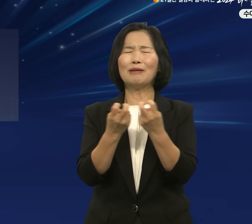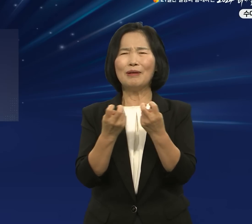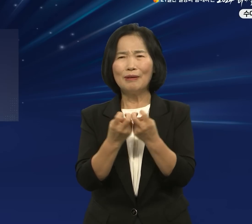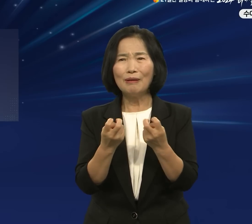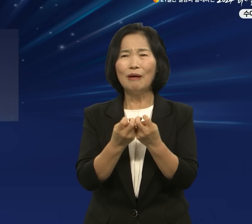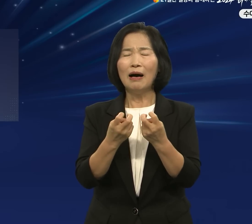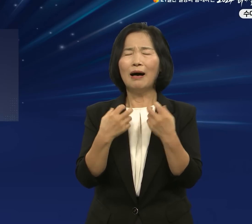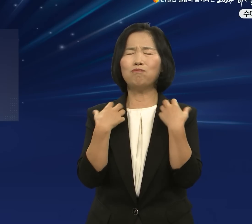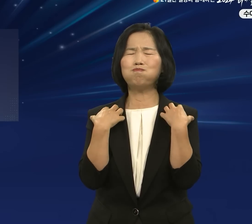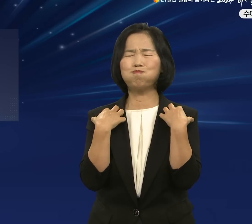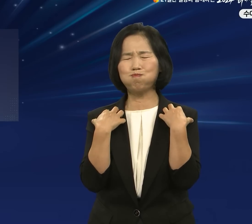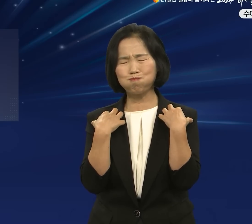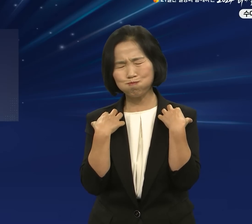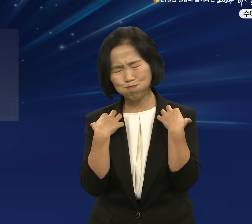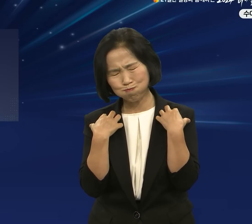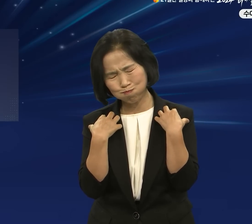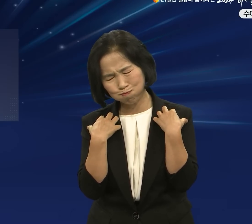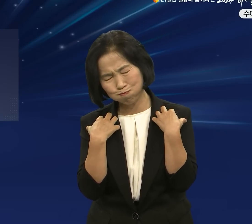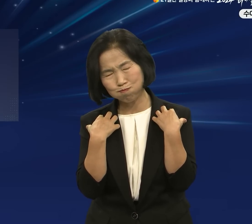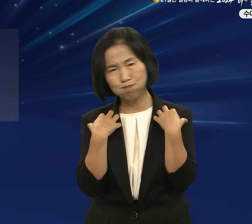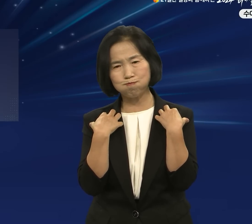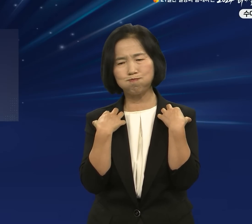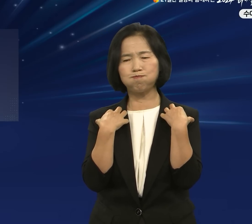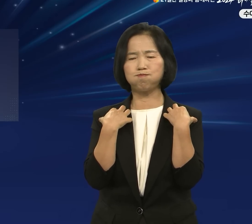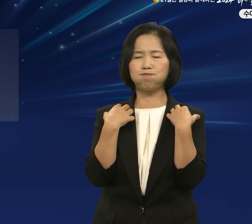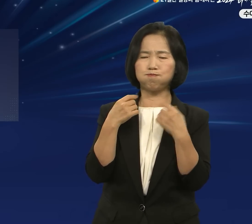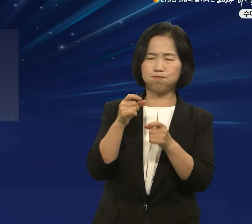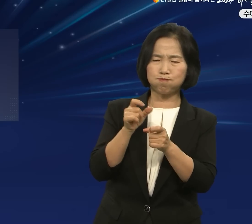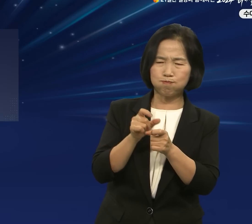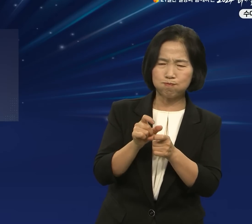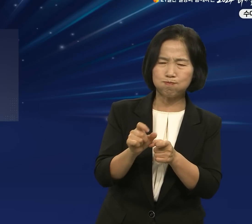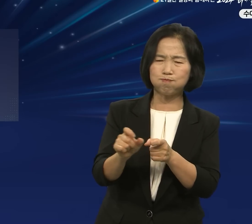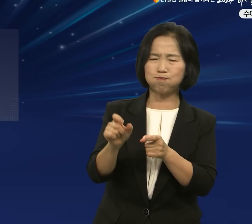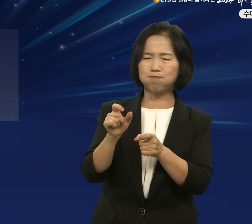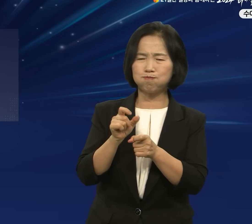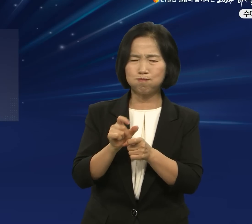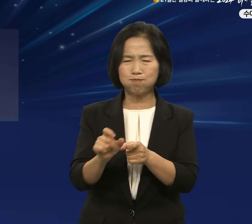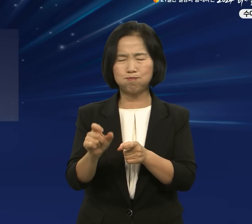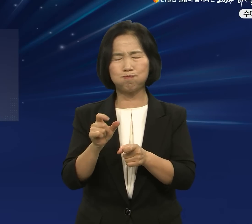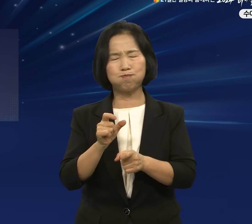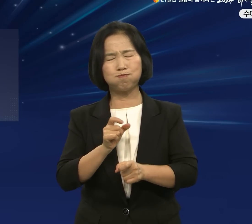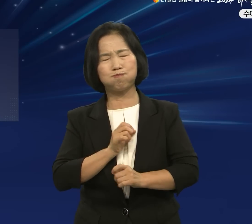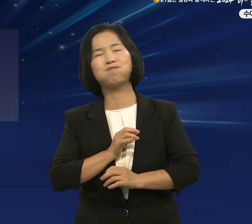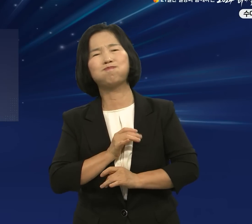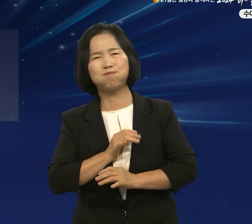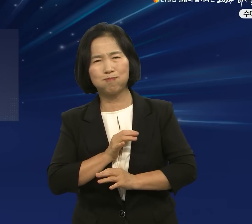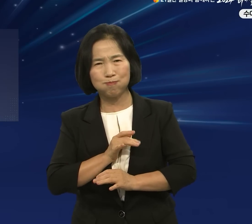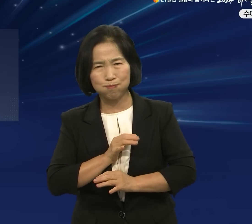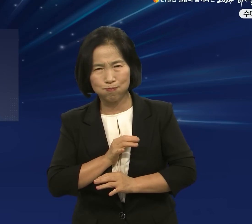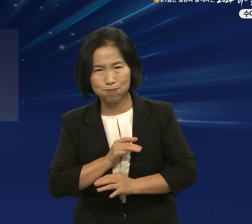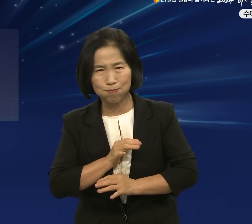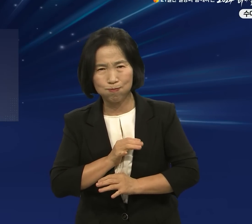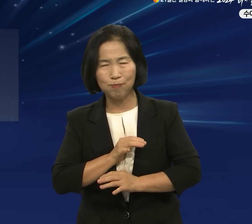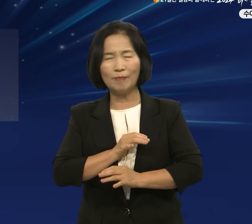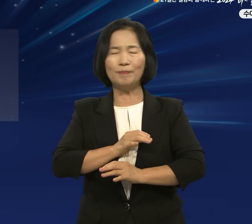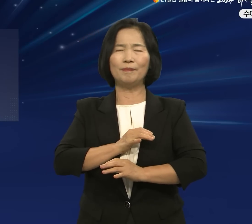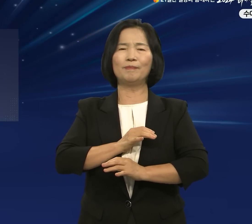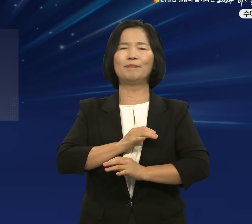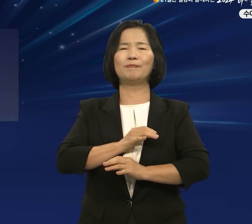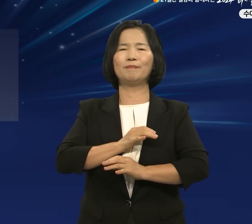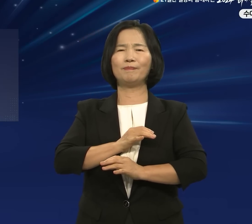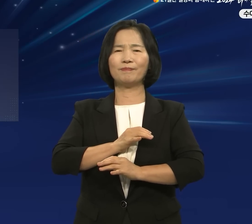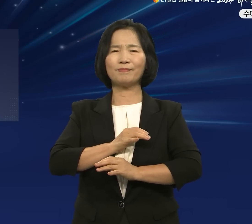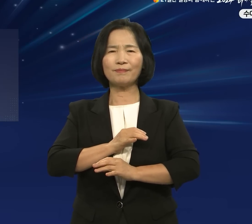목회자 혼자서 처음부터 끝까지 감당해야 된다는 그 공포가 참으로